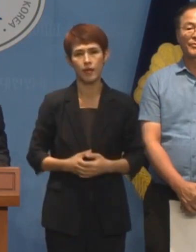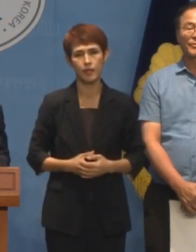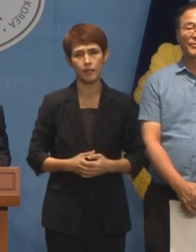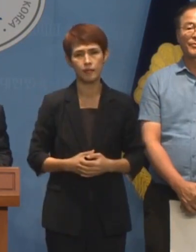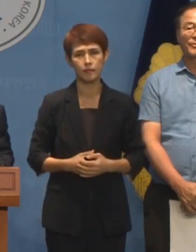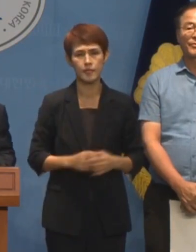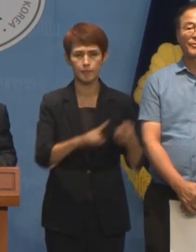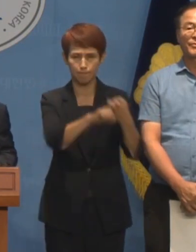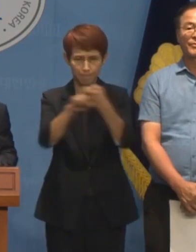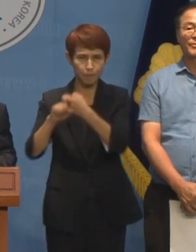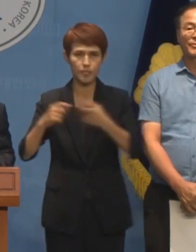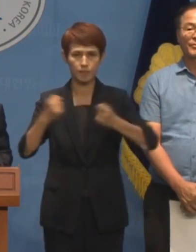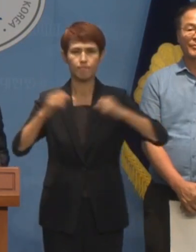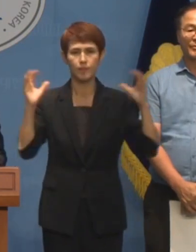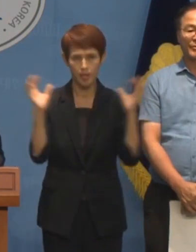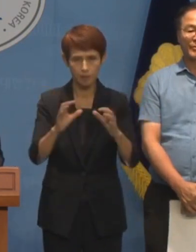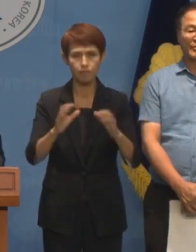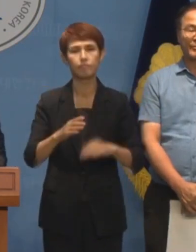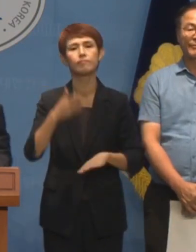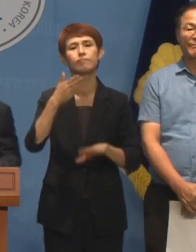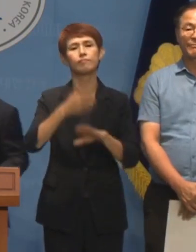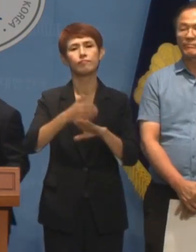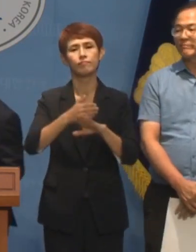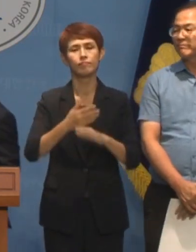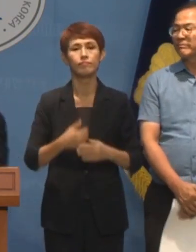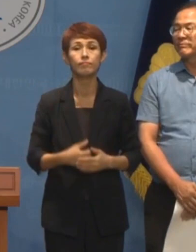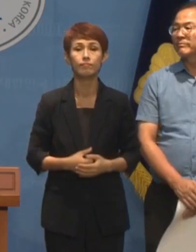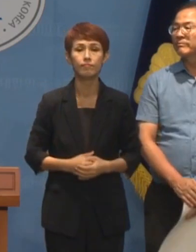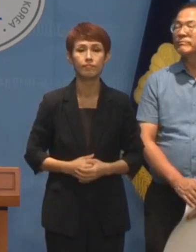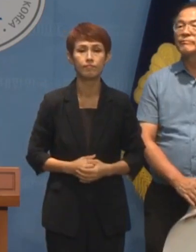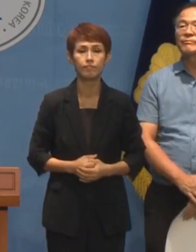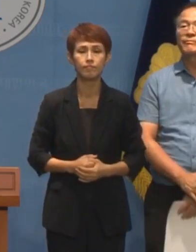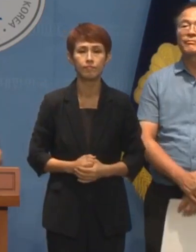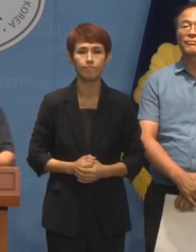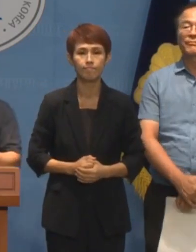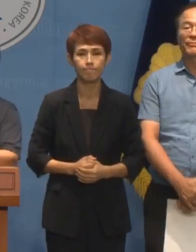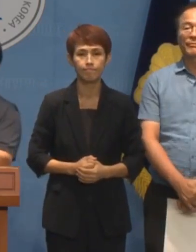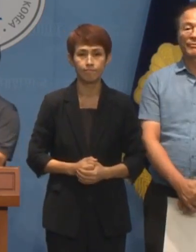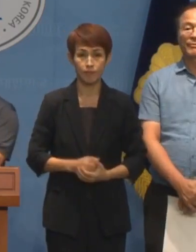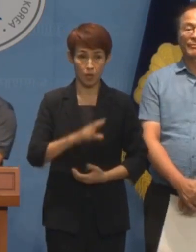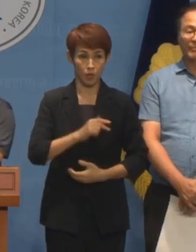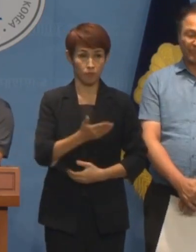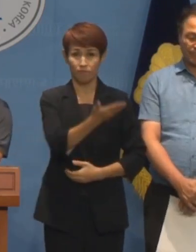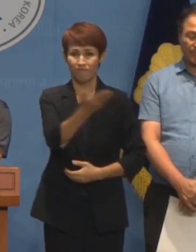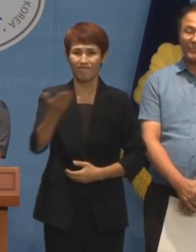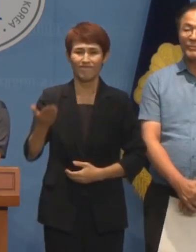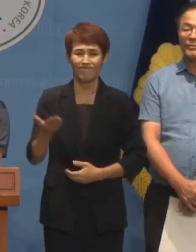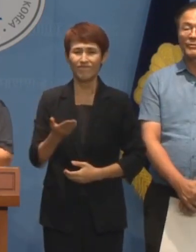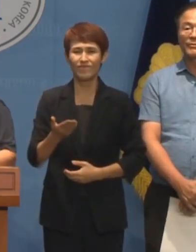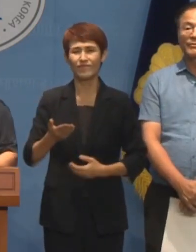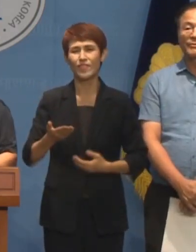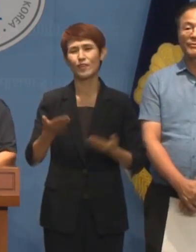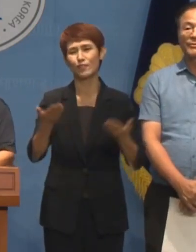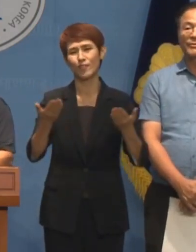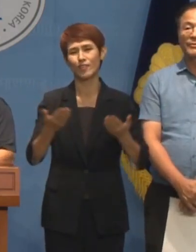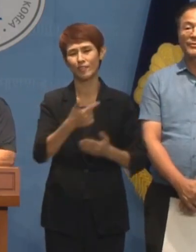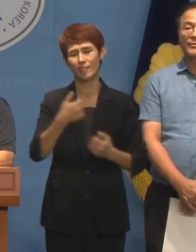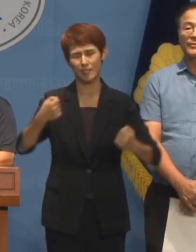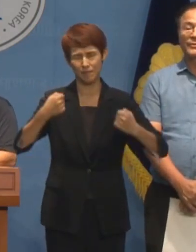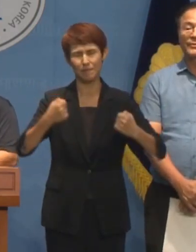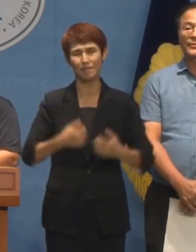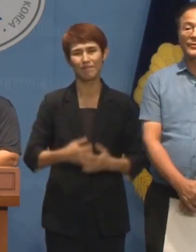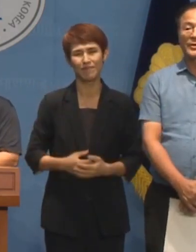항상 연대하면서 함께 하겠습니다. 감사합니다. 예, 의원님들께서 이렇게 함께 해주셔서 저희들이 정말 큰 힘이